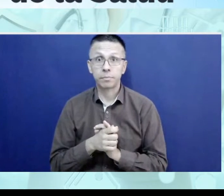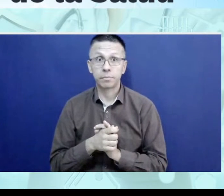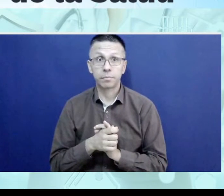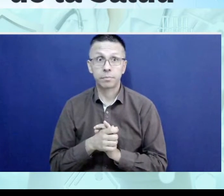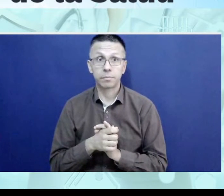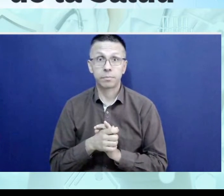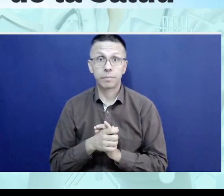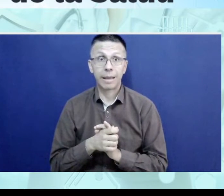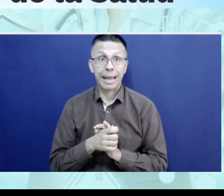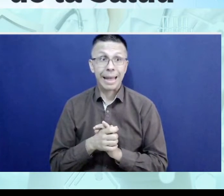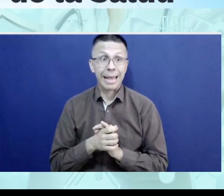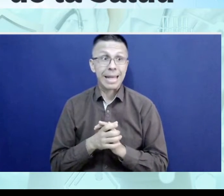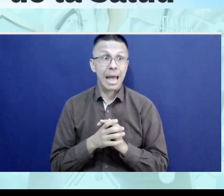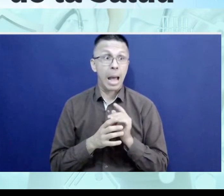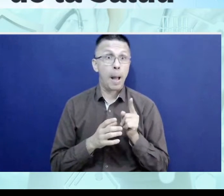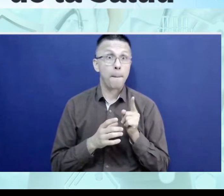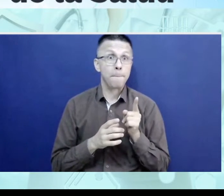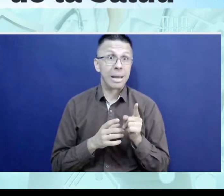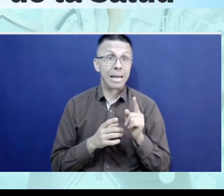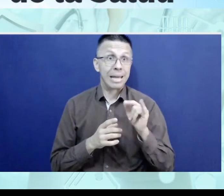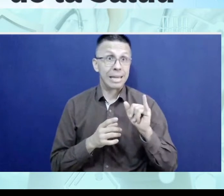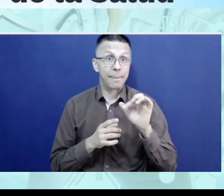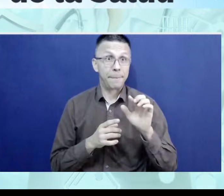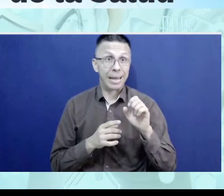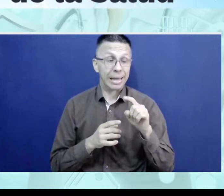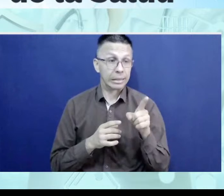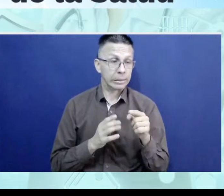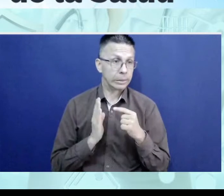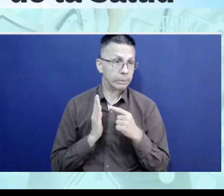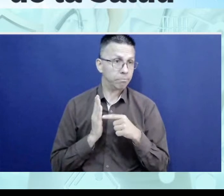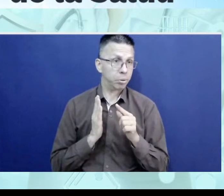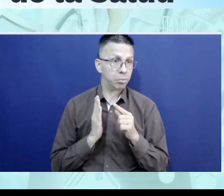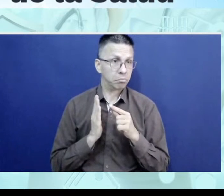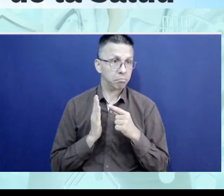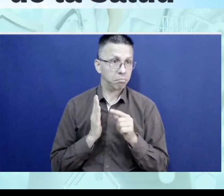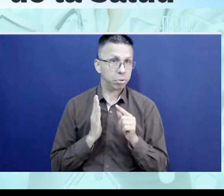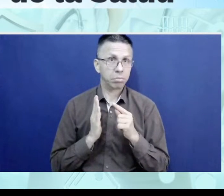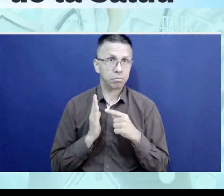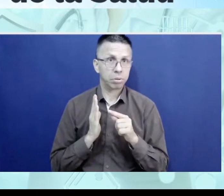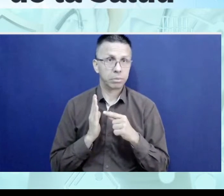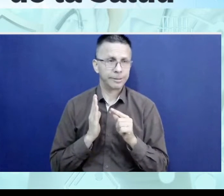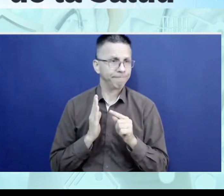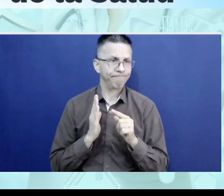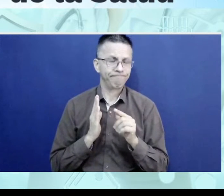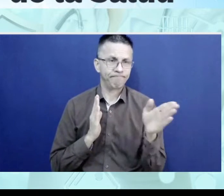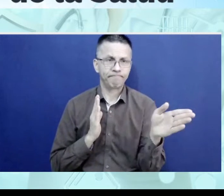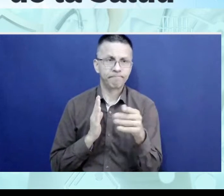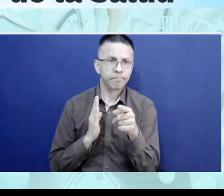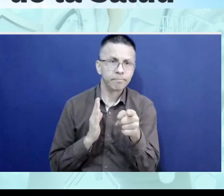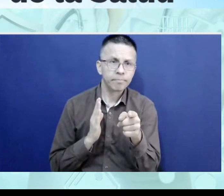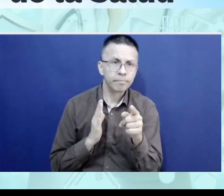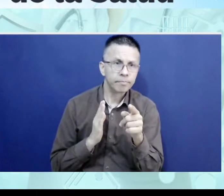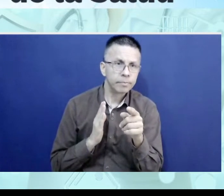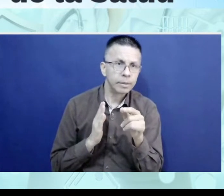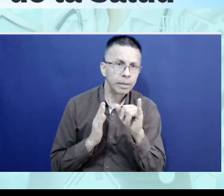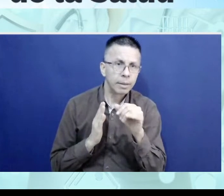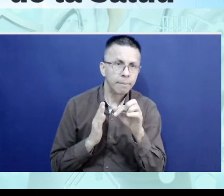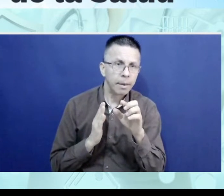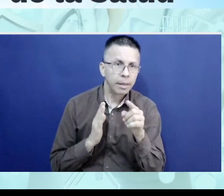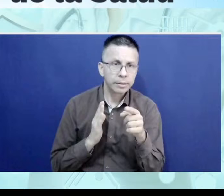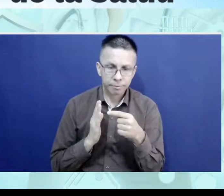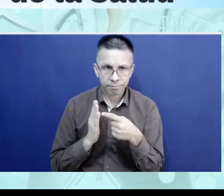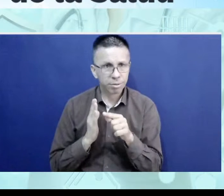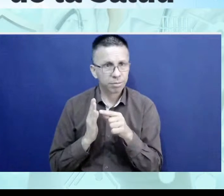identificar las IPS que en este momento cumplían con todos los requisitos para poder empezar a certificar a las personas con algún tipo de